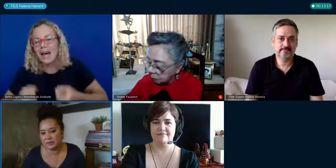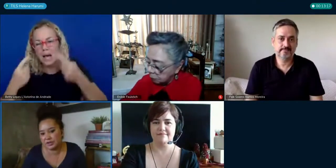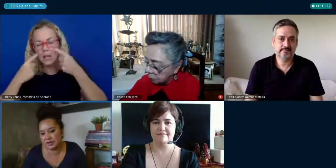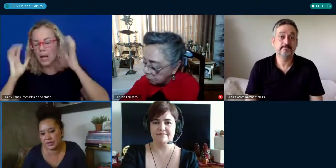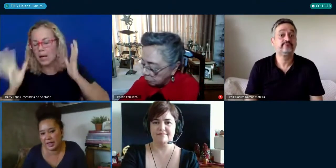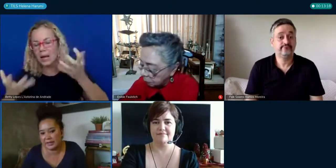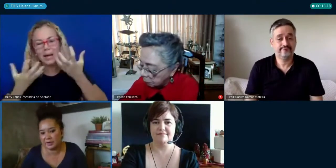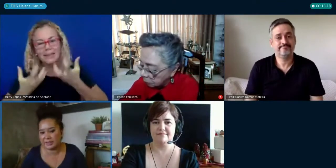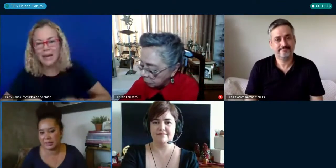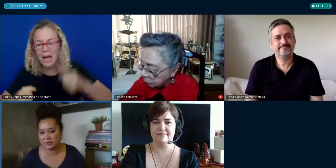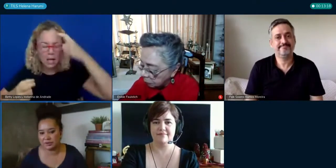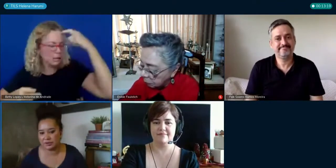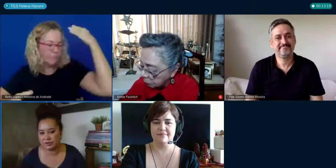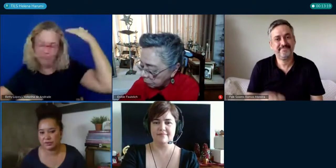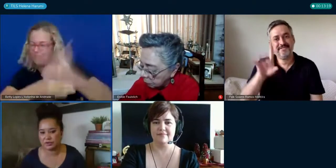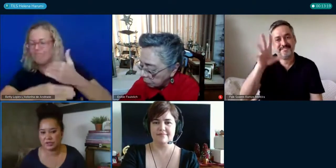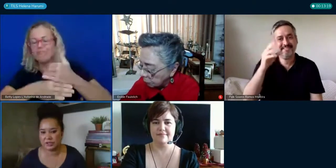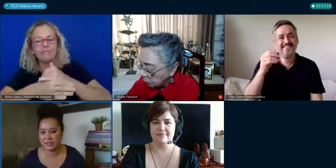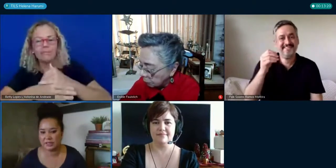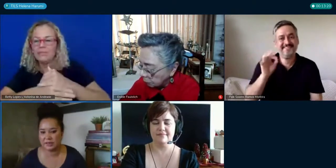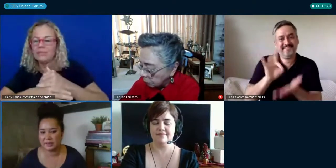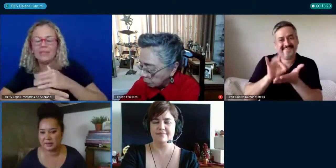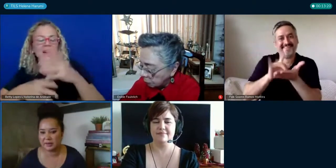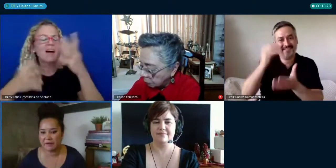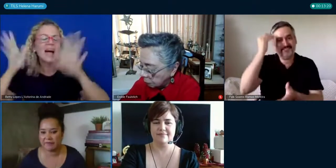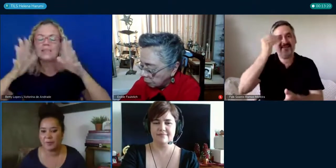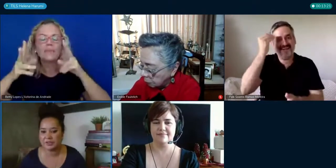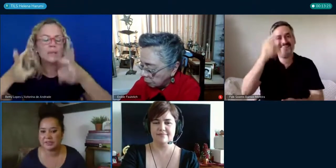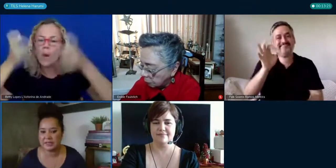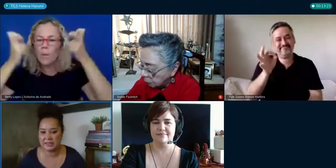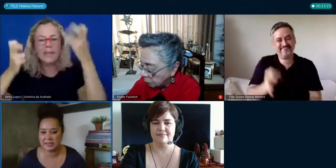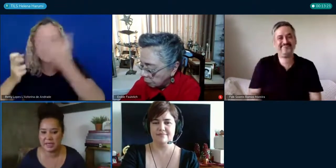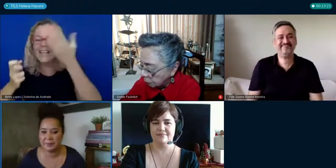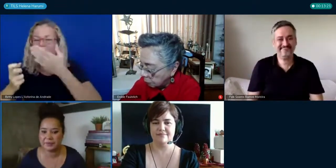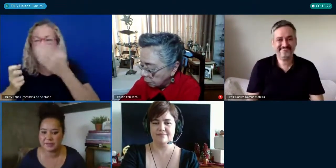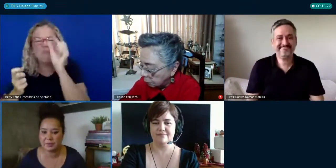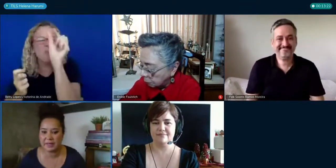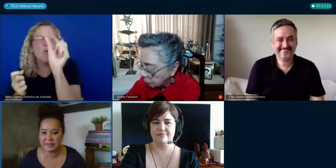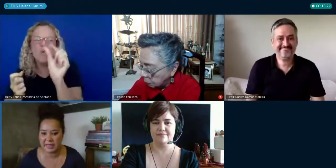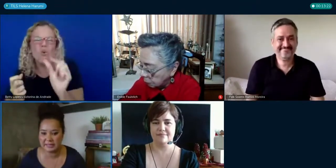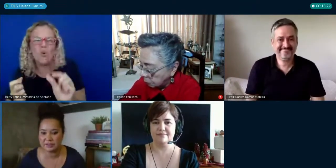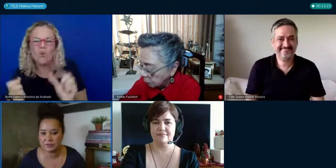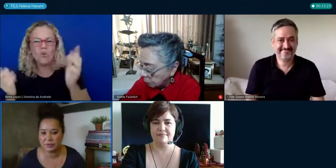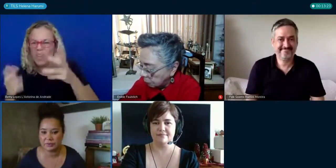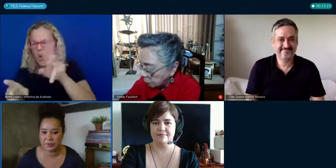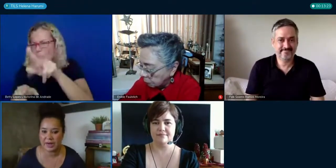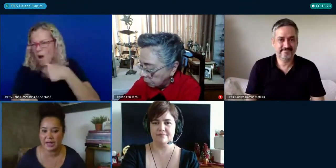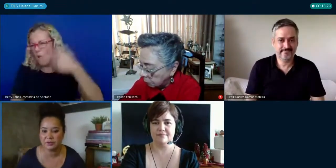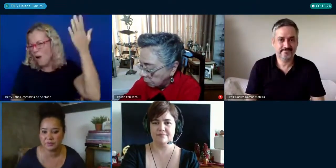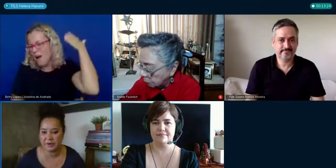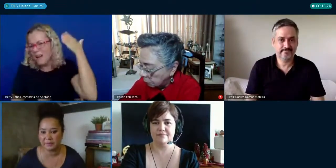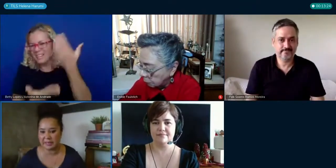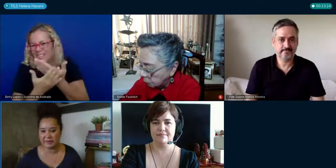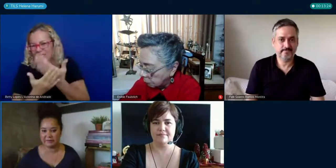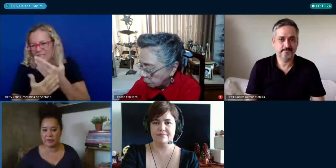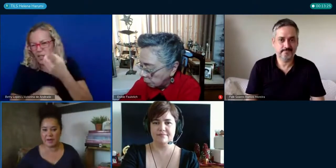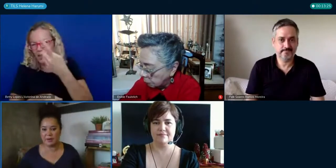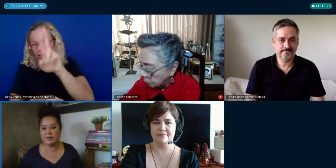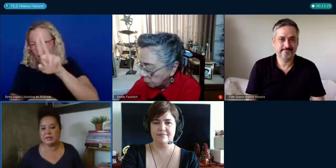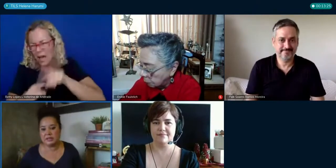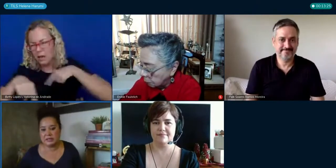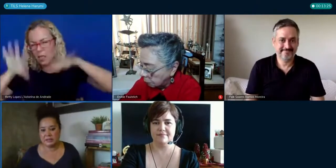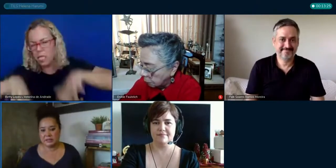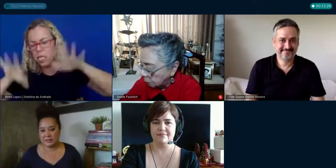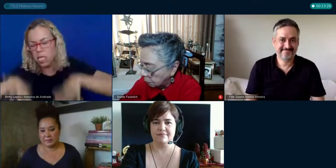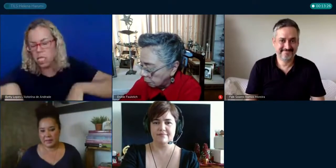É uma questão de adequação da forma de escrita, né? Por ser uma tese de doutorado de uma maneira